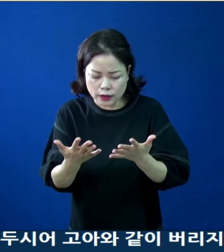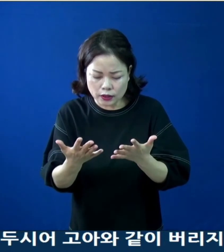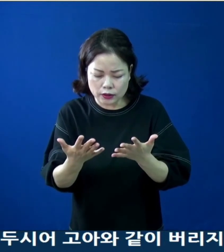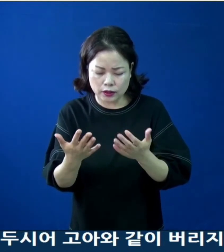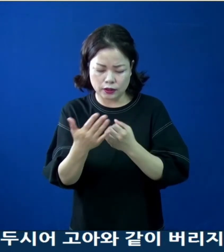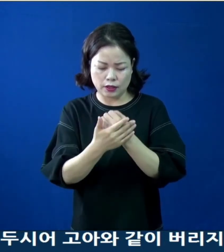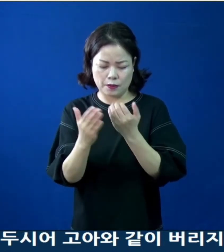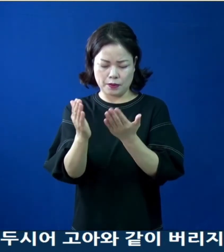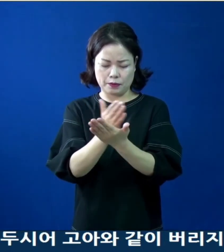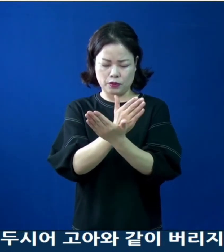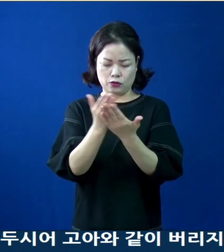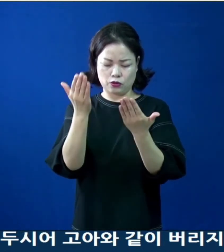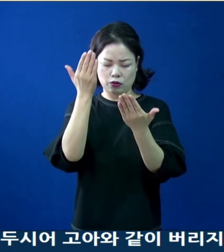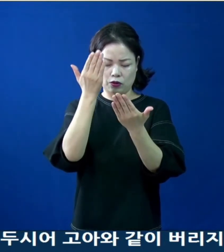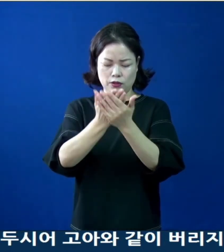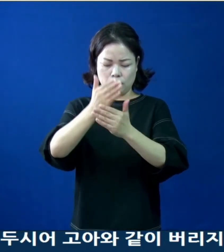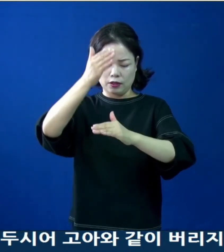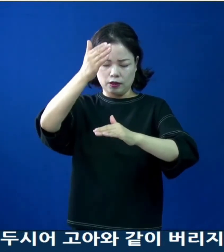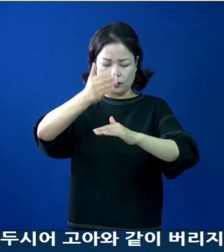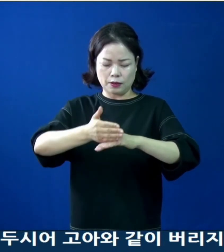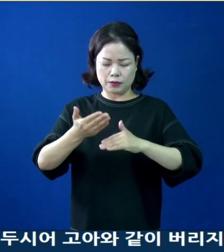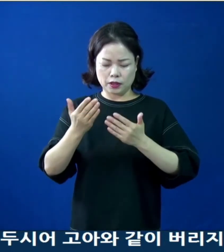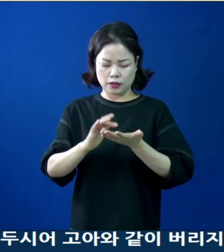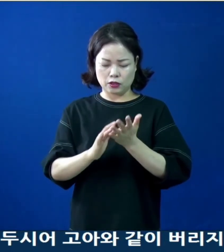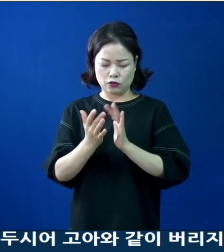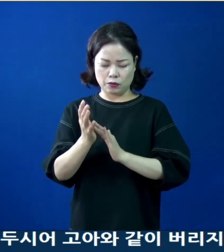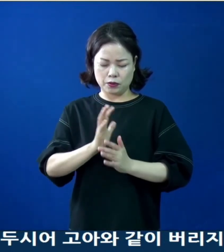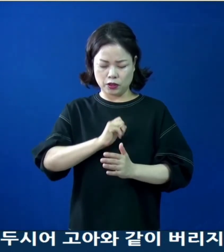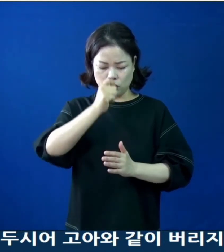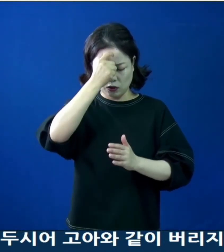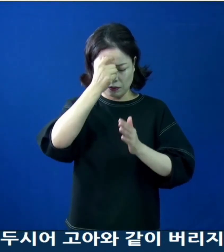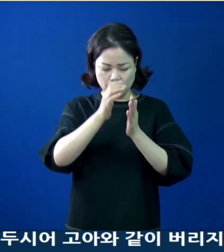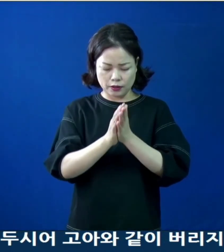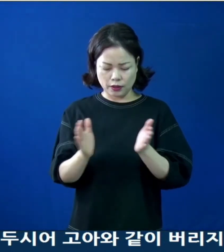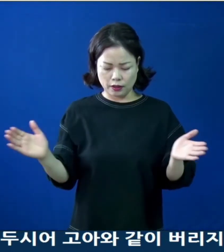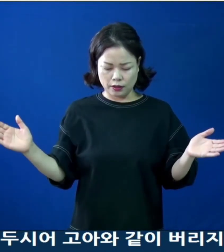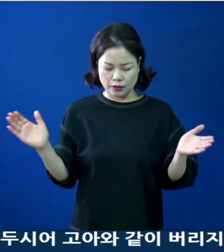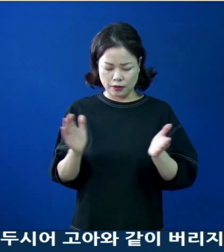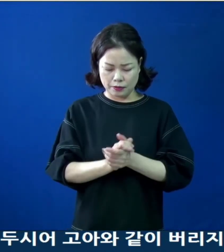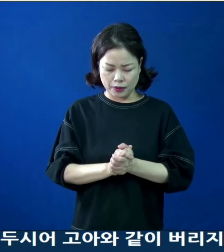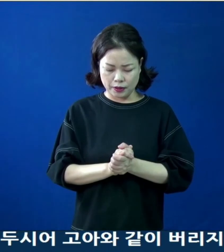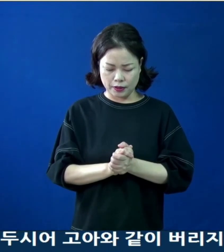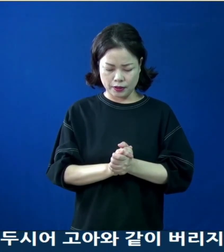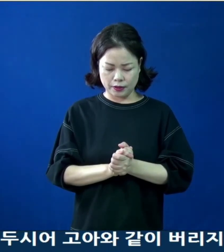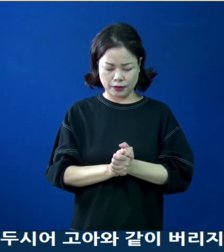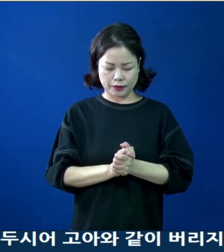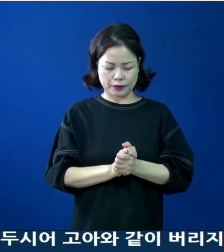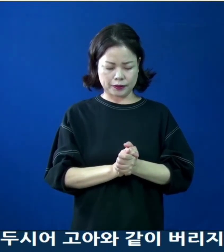베풀어 주시옵소서. 감사드리며 예수님의 이름으로 기도하옵나이다. 아멘.